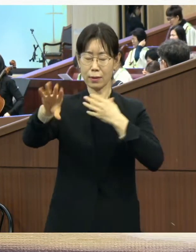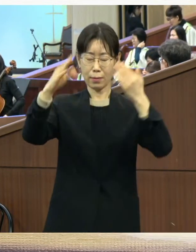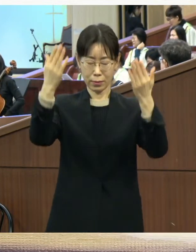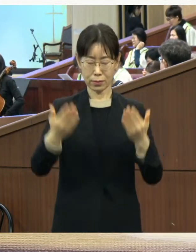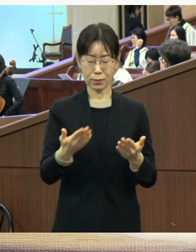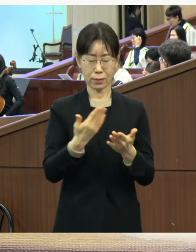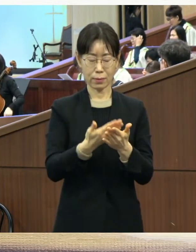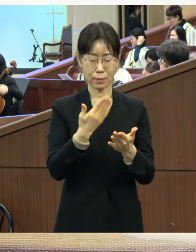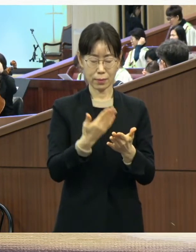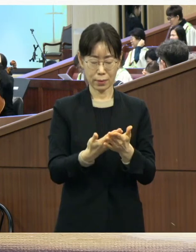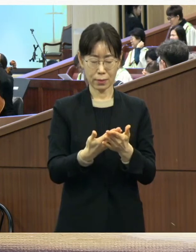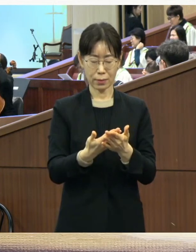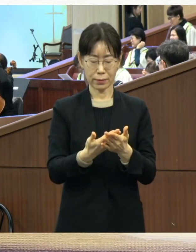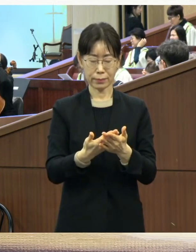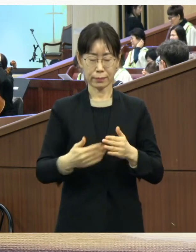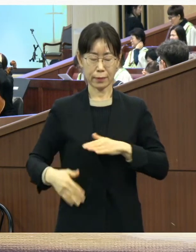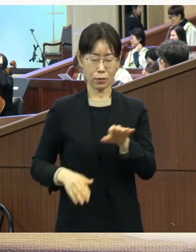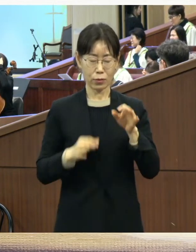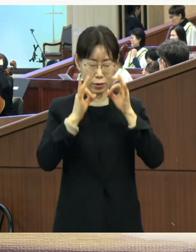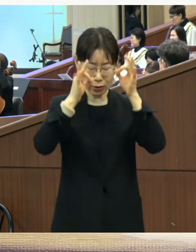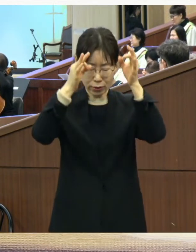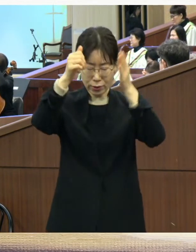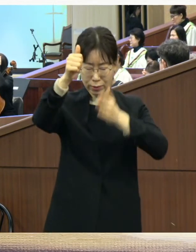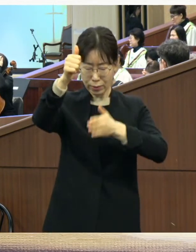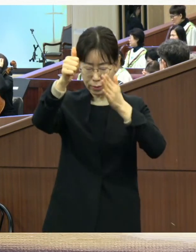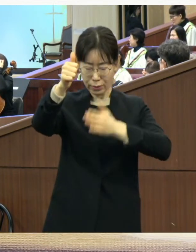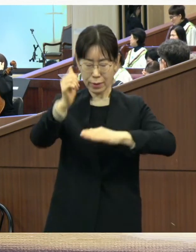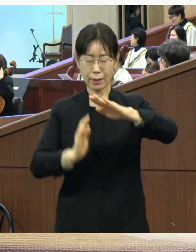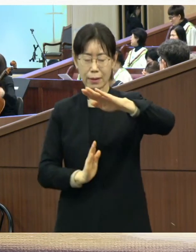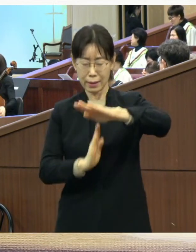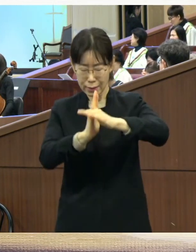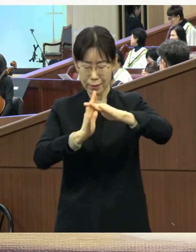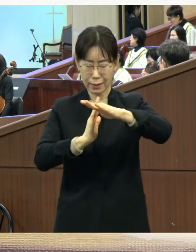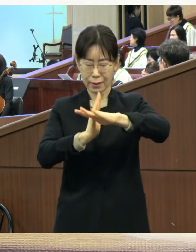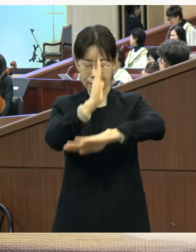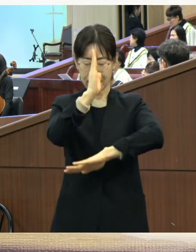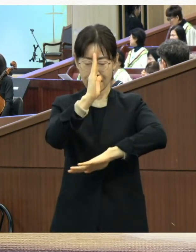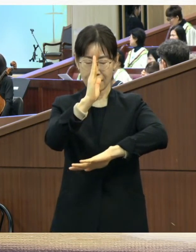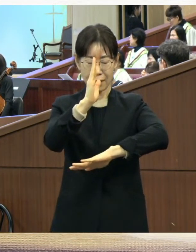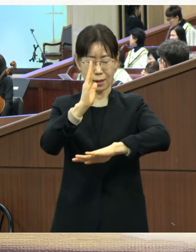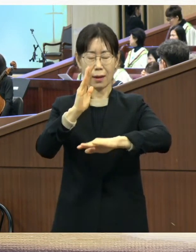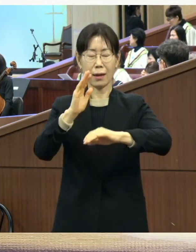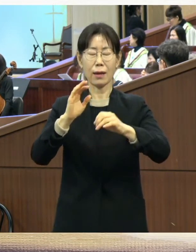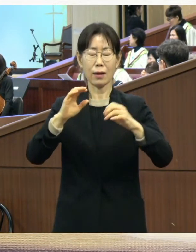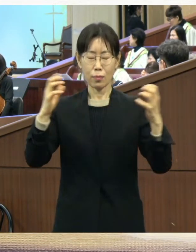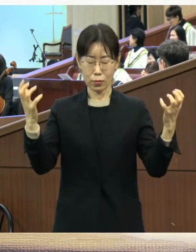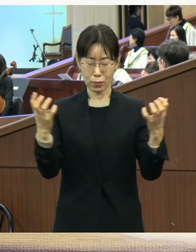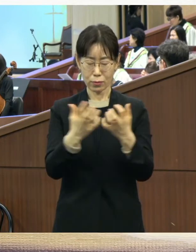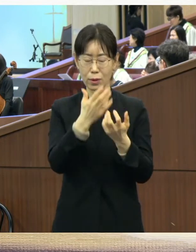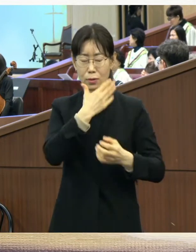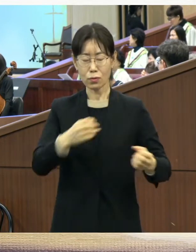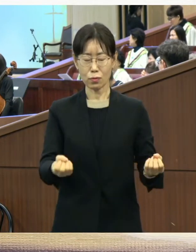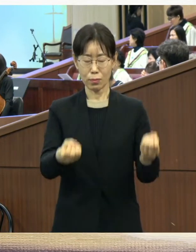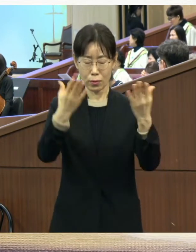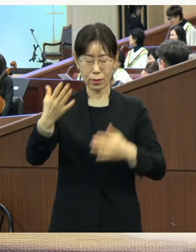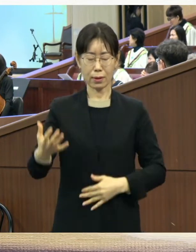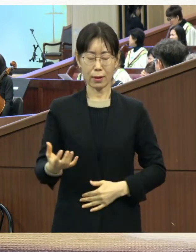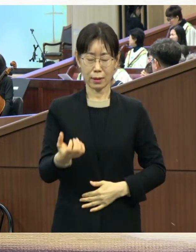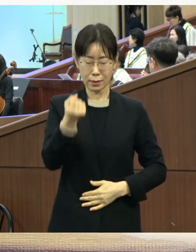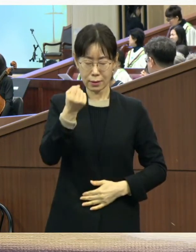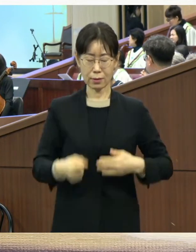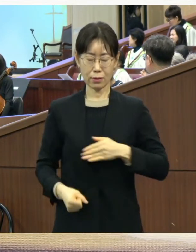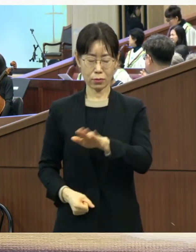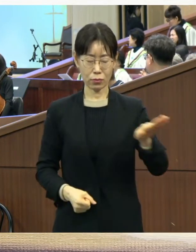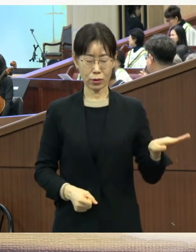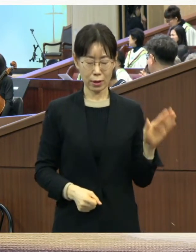주시옵소서. 우리가 구하고 생각한 것에 더 넘치도록 부어주시는 하나님의 풍성한 축복을 누리는 저희들이 되게